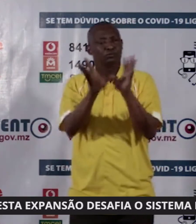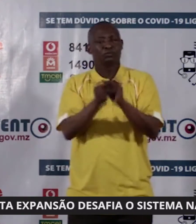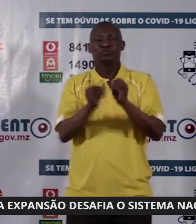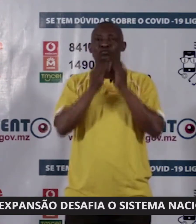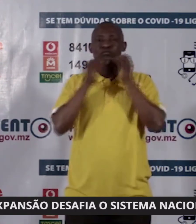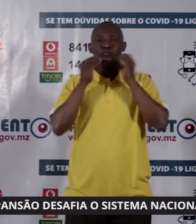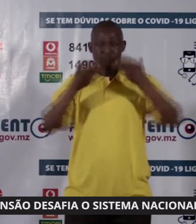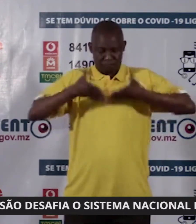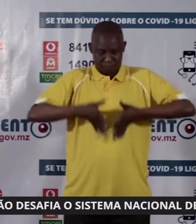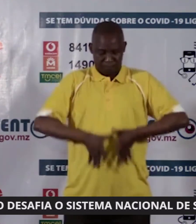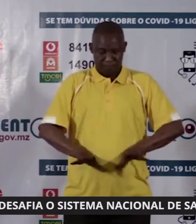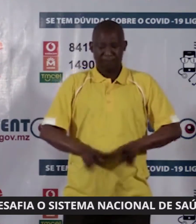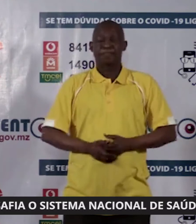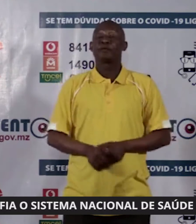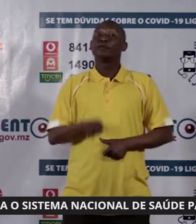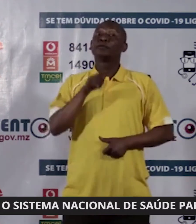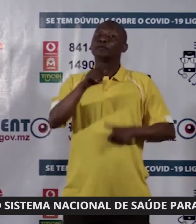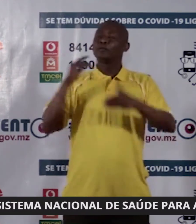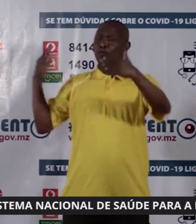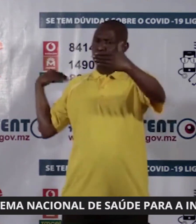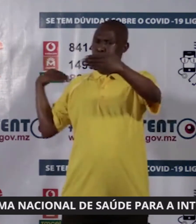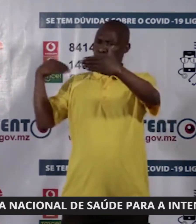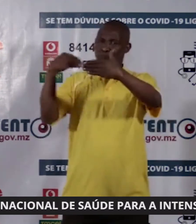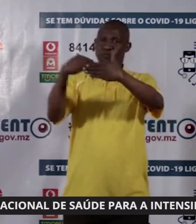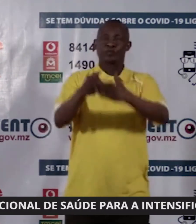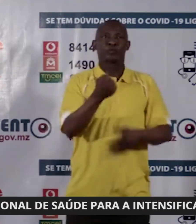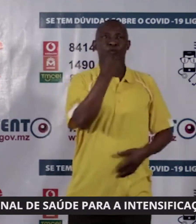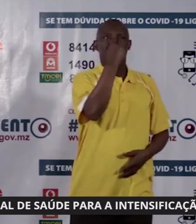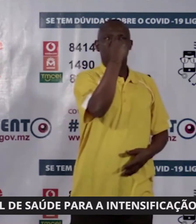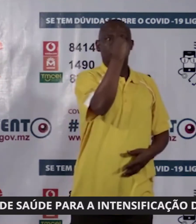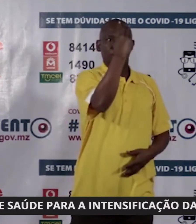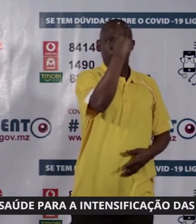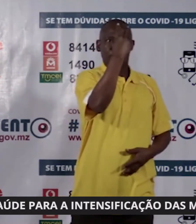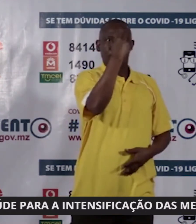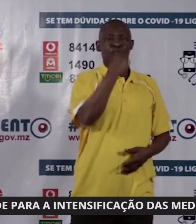de 2.914 casos positivos diagnosticados em todo o país,